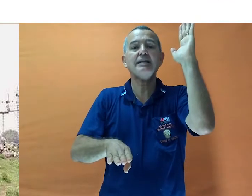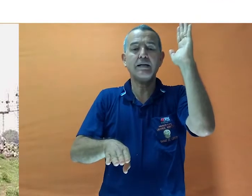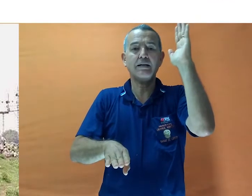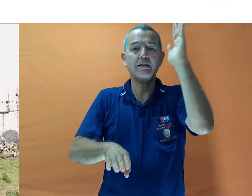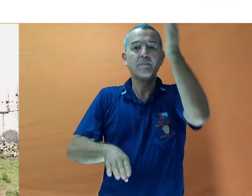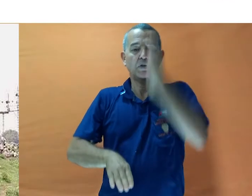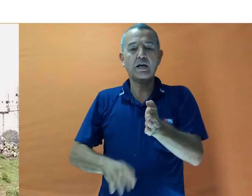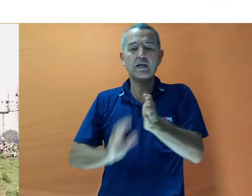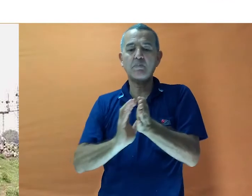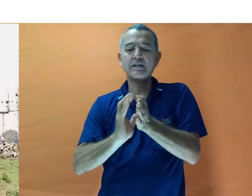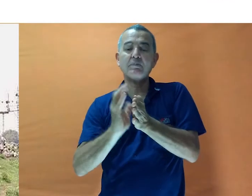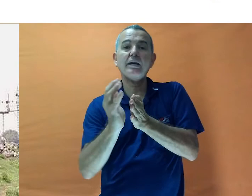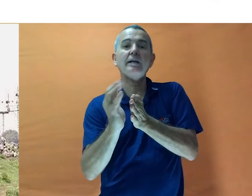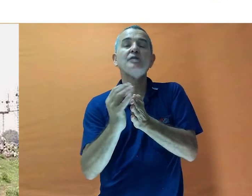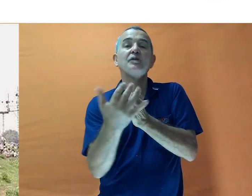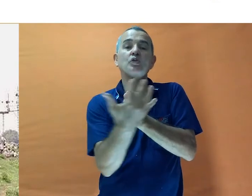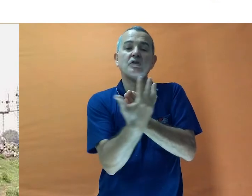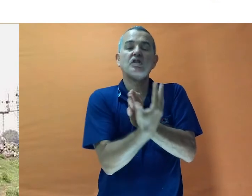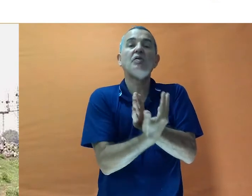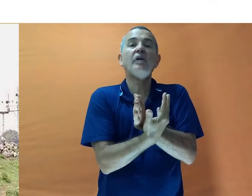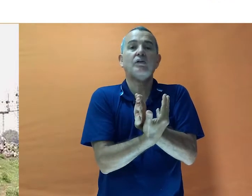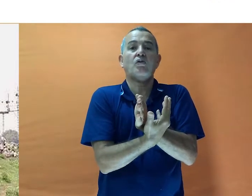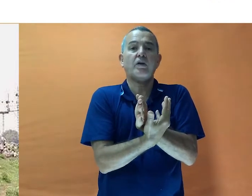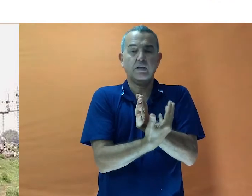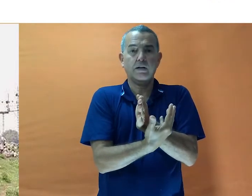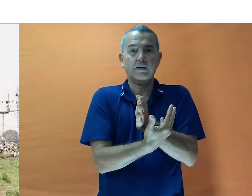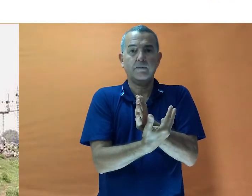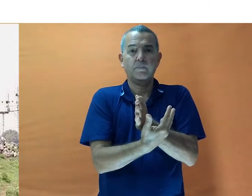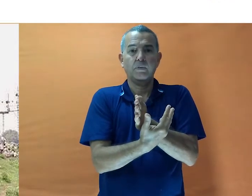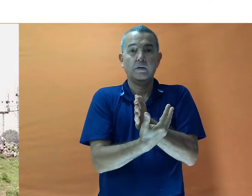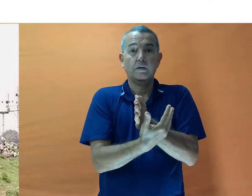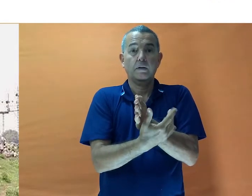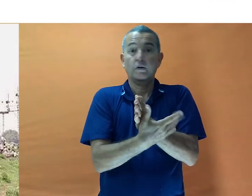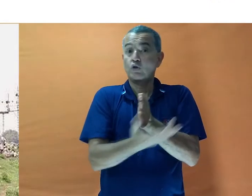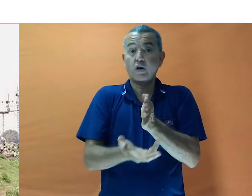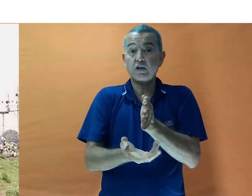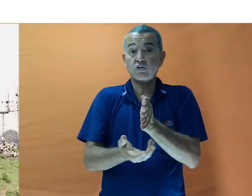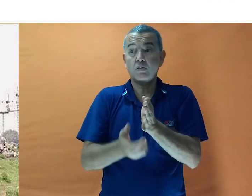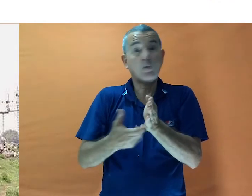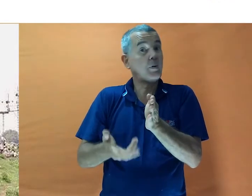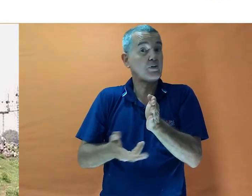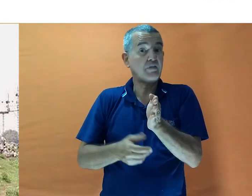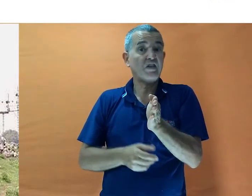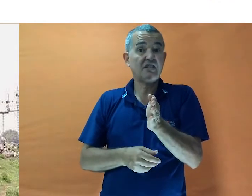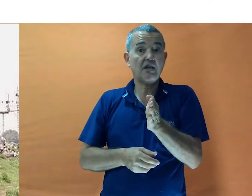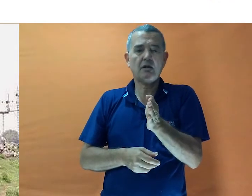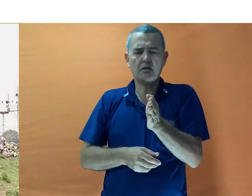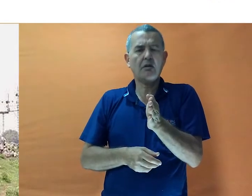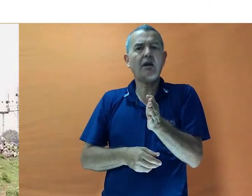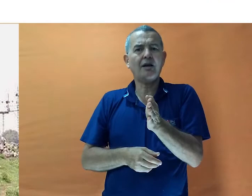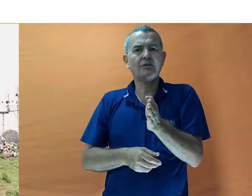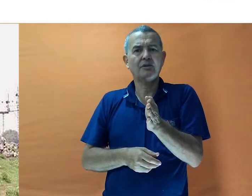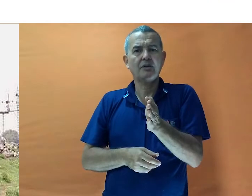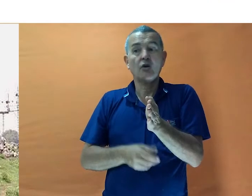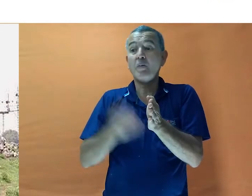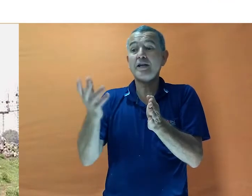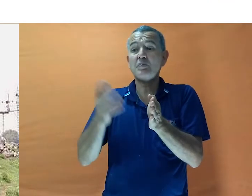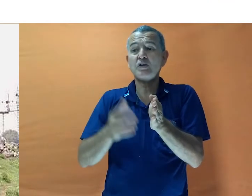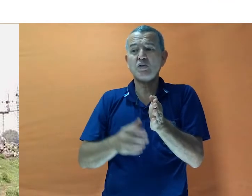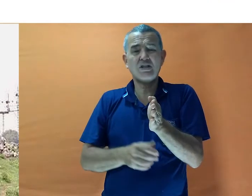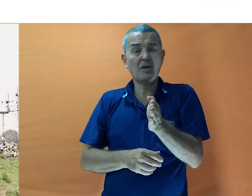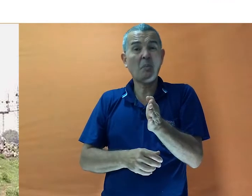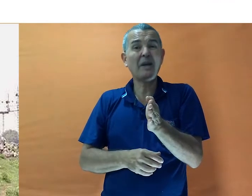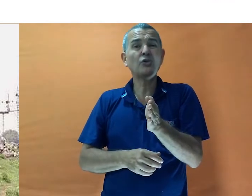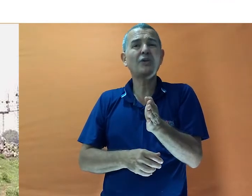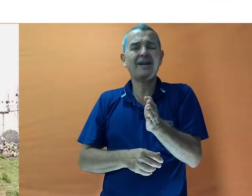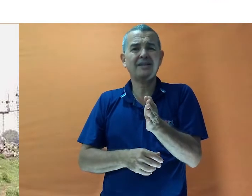sai dele. E aqui para saber que as pessoas estão ao redor dele. Só isso? Eu posso usar a fé cênica aqui? Claro. Como é que as